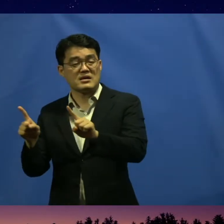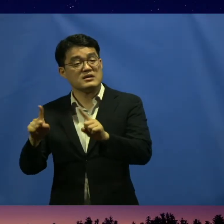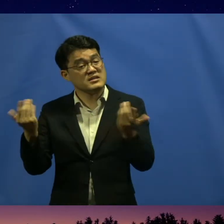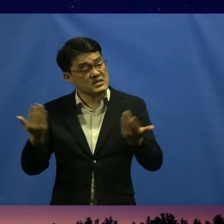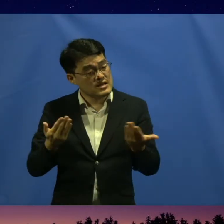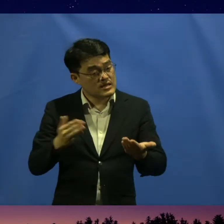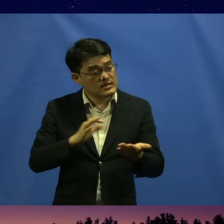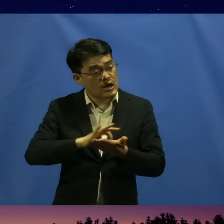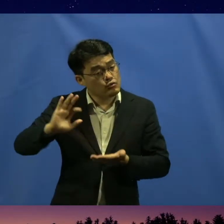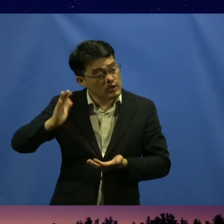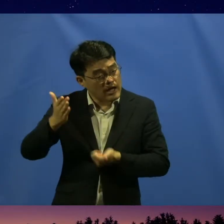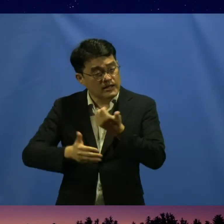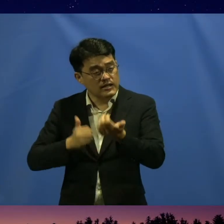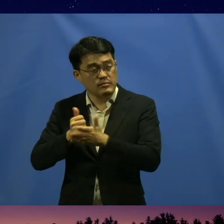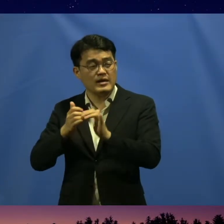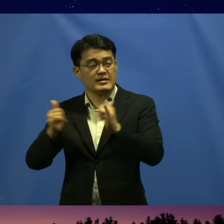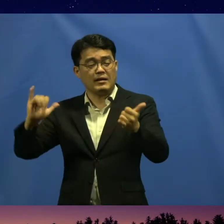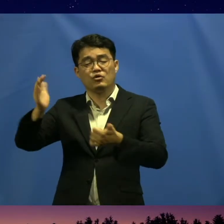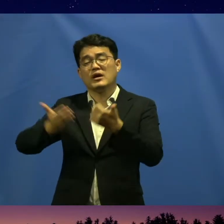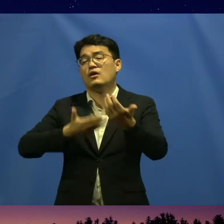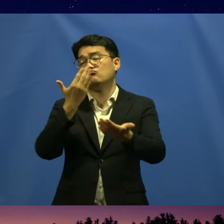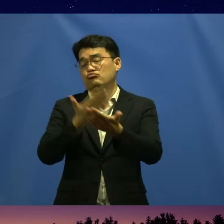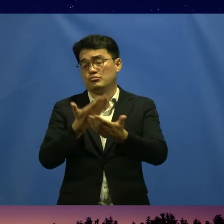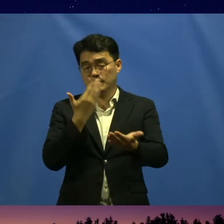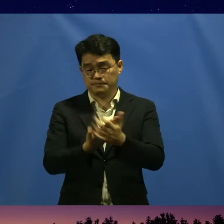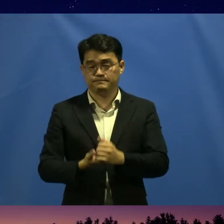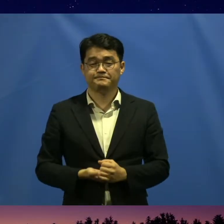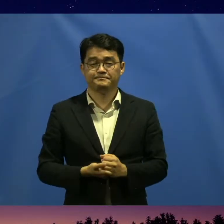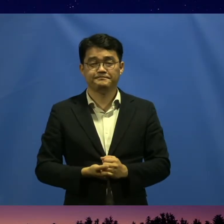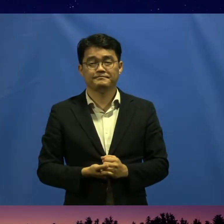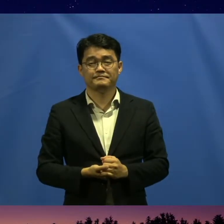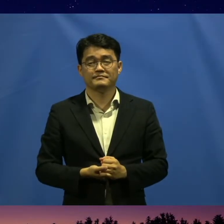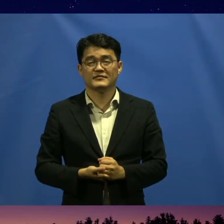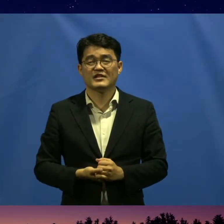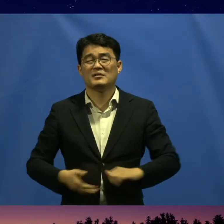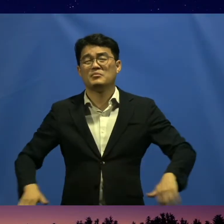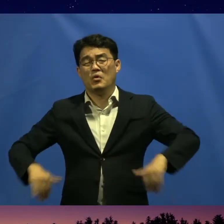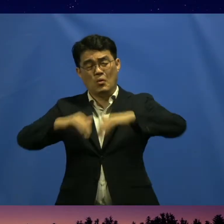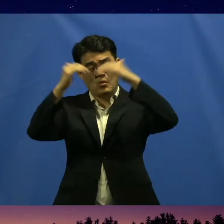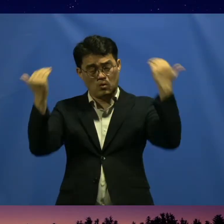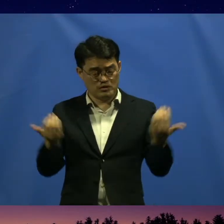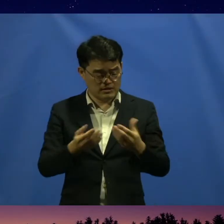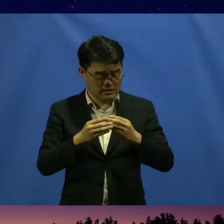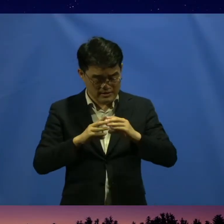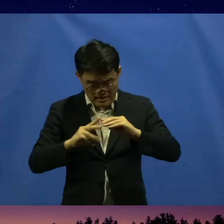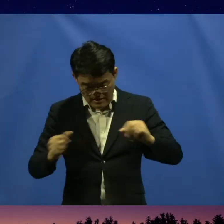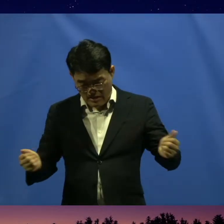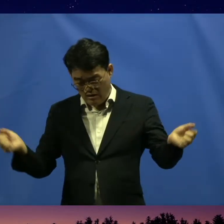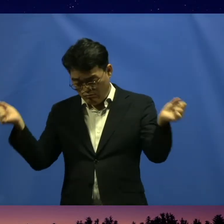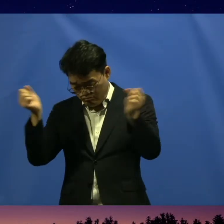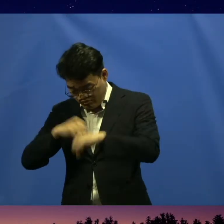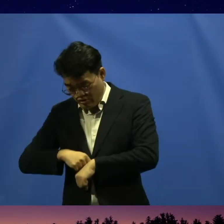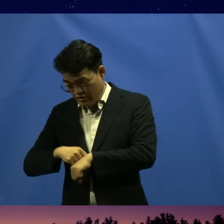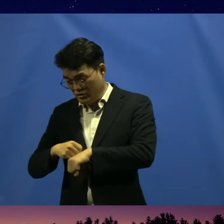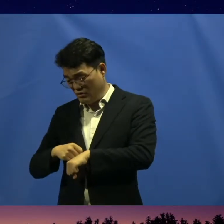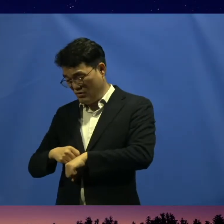하나님의 사람 느헤미야가 일어나게 하여 주시옵소서. 우리 이 땅 가운데 무너지고 깨어지고 망가진 영역 안으로